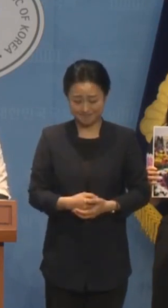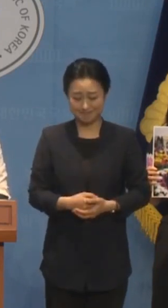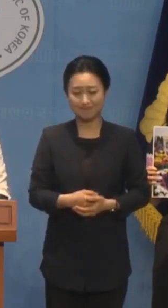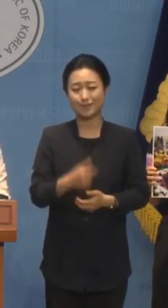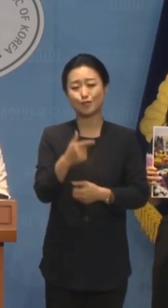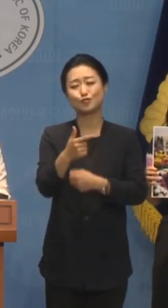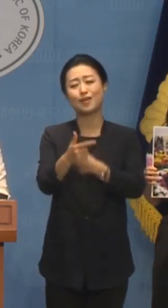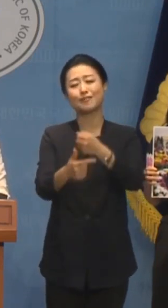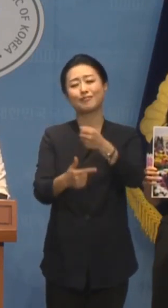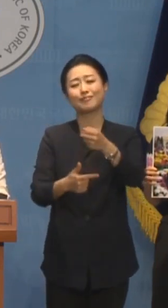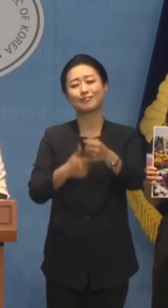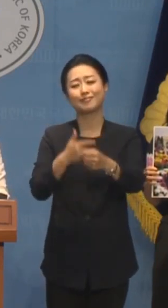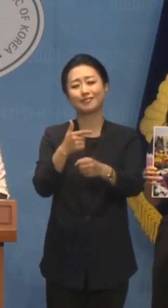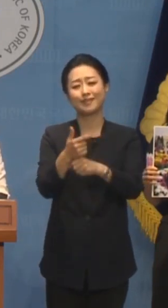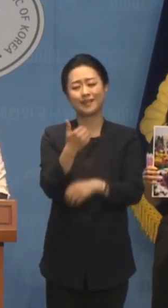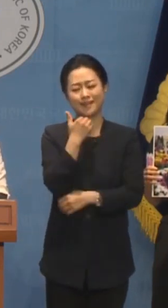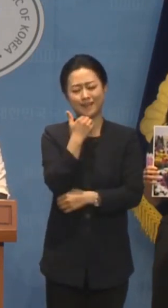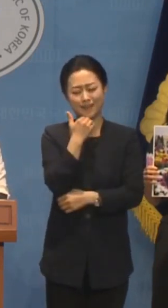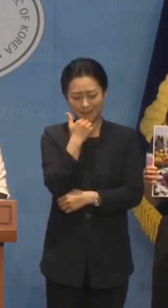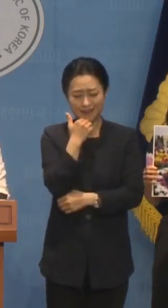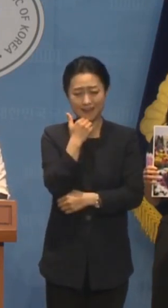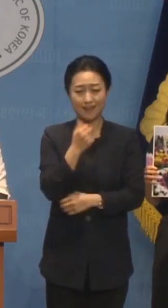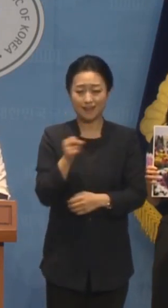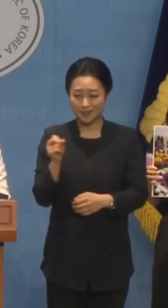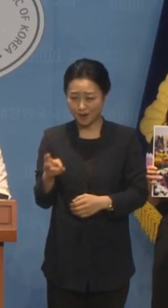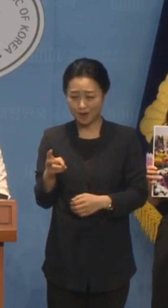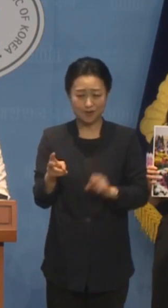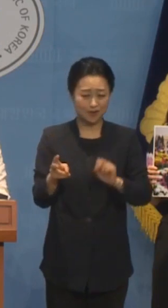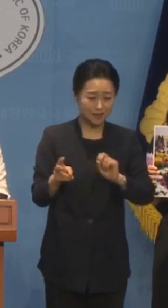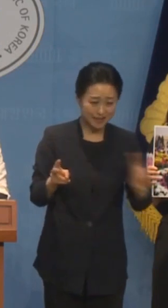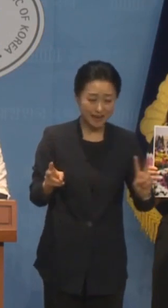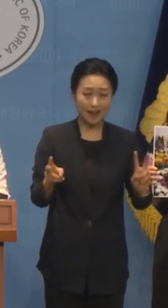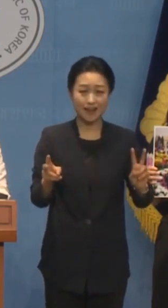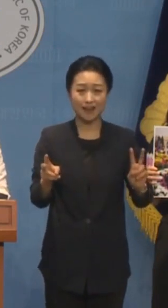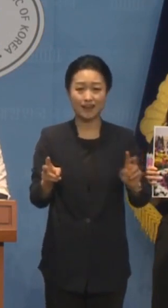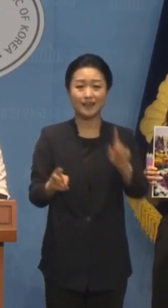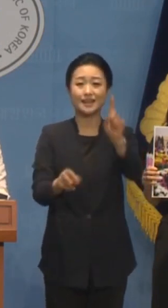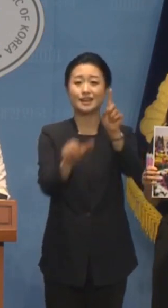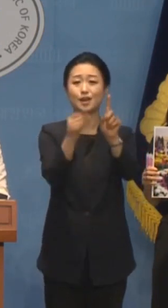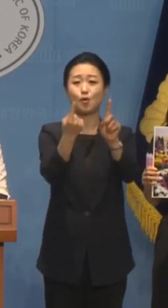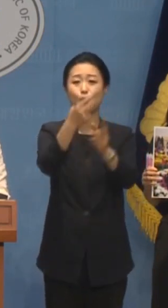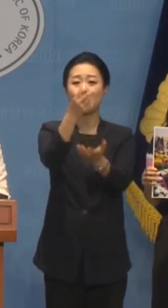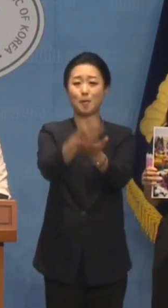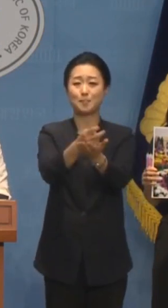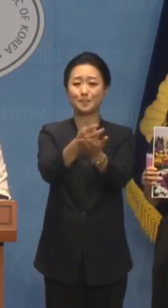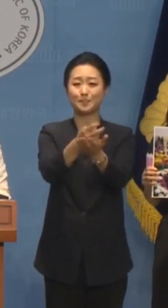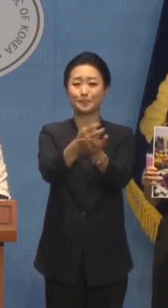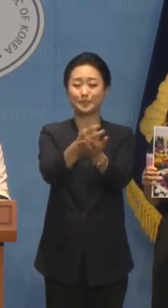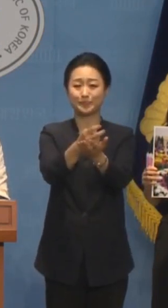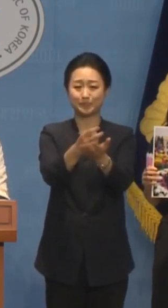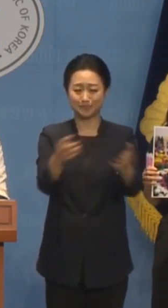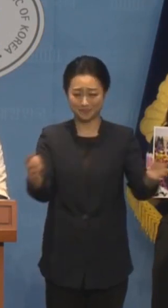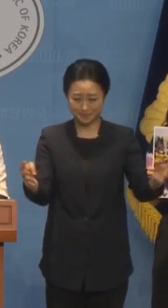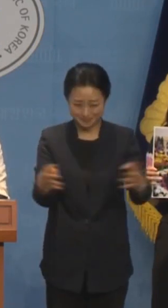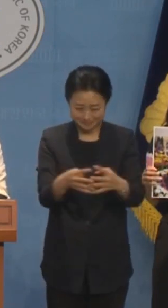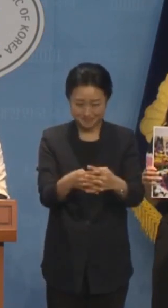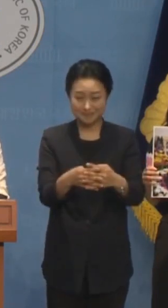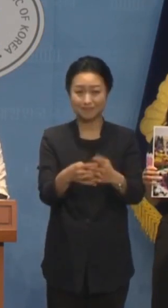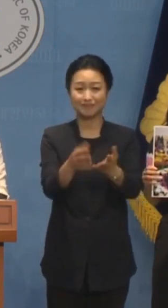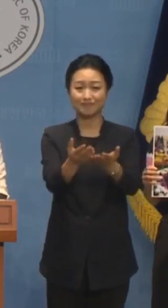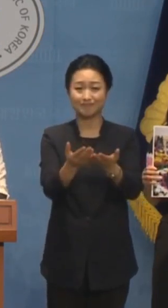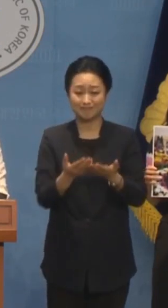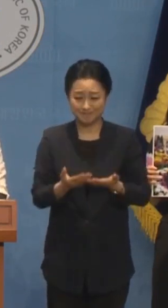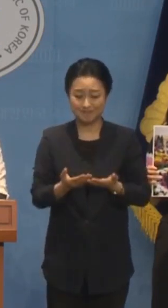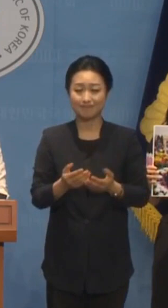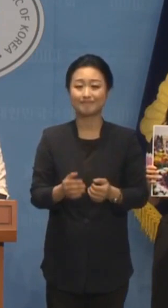6년 가까이 되어서야 여당도 야당도 1호 법안으로, 그리고 중점 법안으로